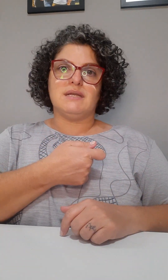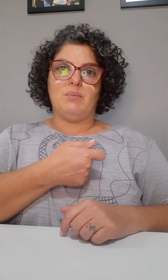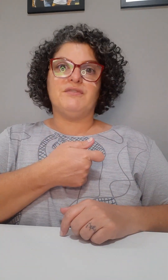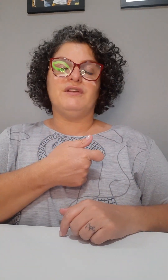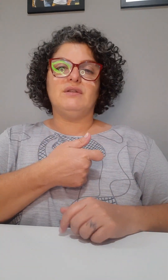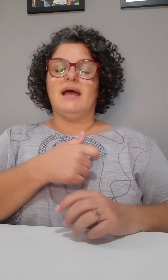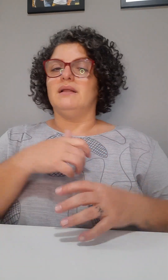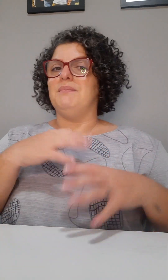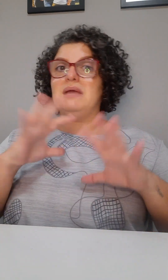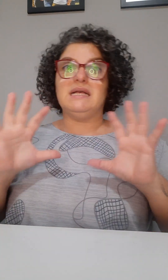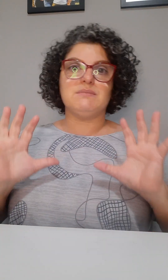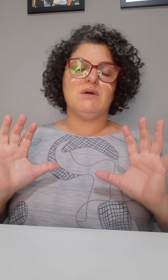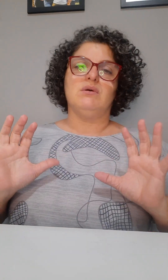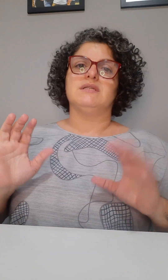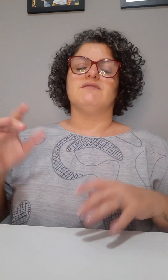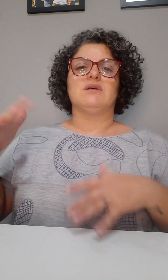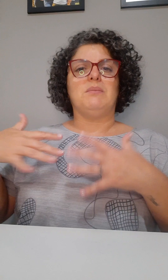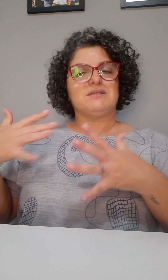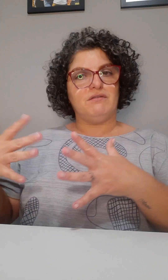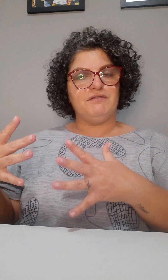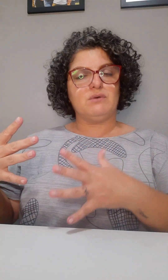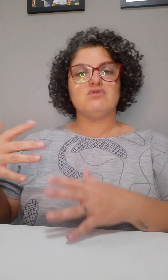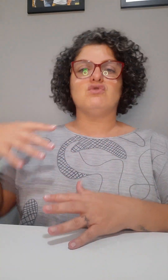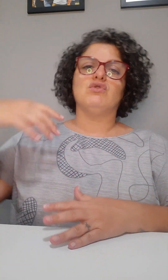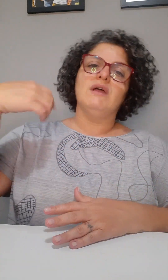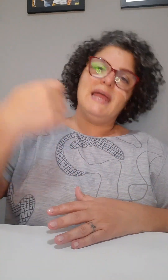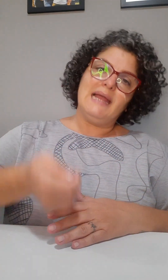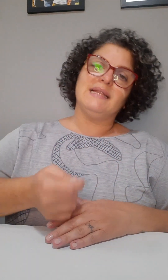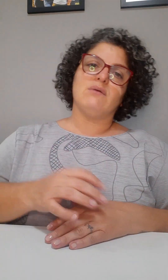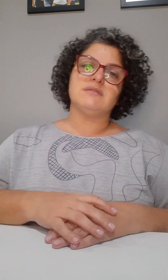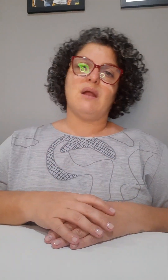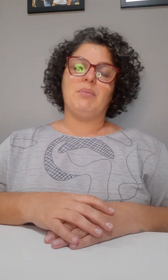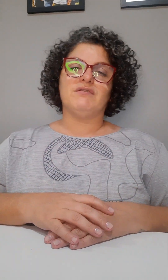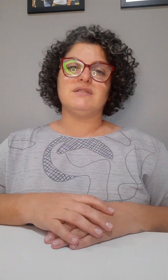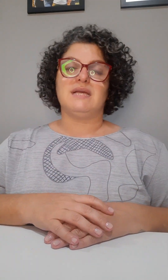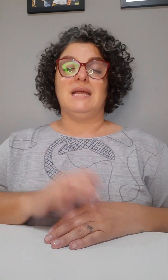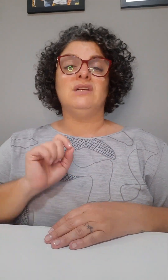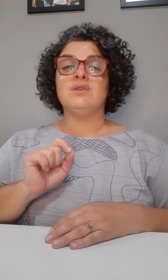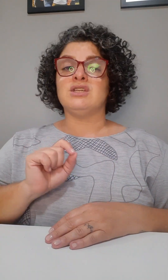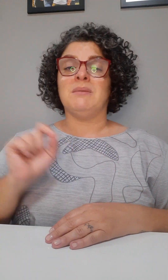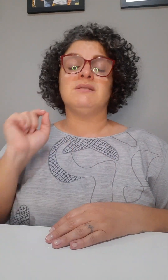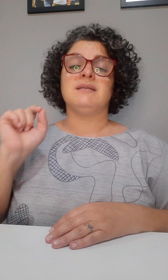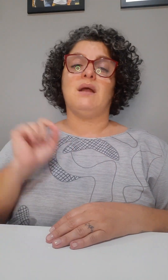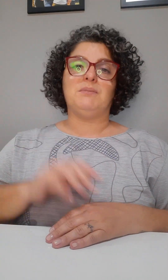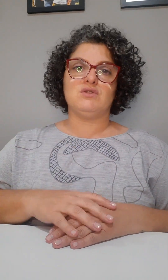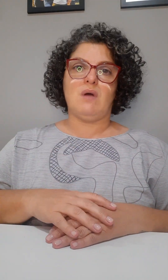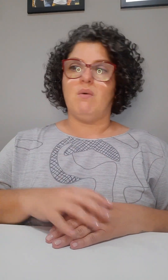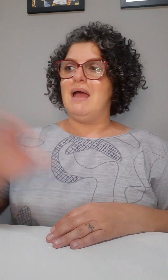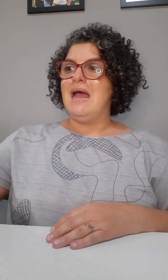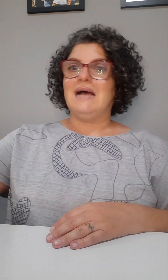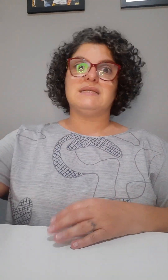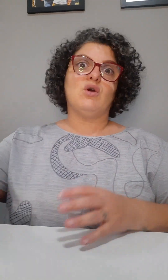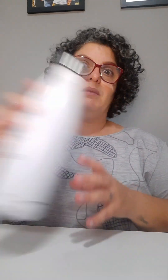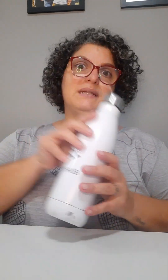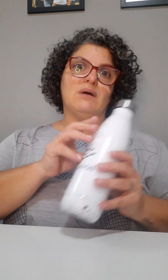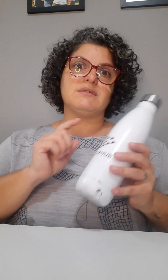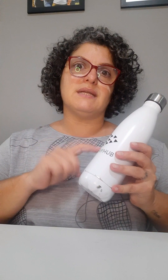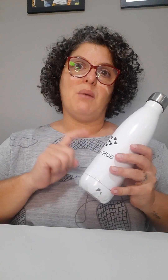para o filho dela. A mesma coisa, você começa a conviver com o surdo, ele dá um sinal para você. Isso é chamado de sinal pessoal. Assim como ele dá um sinal para